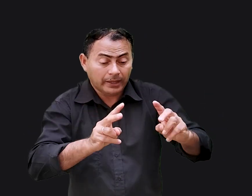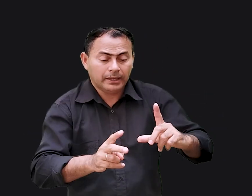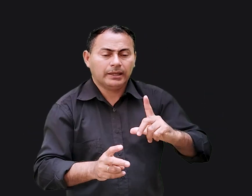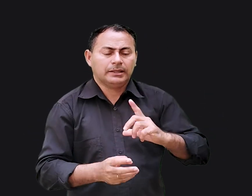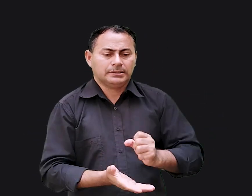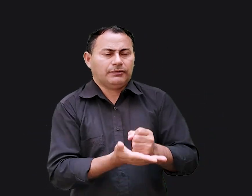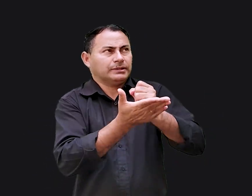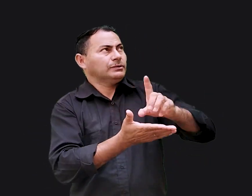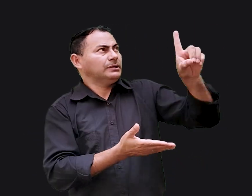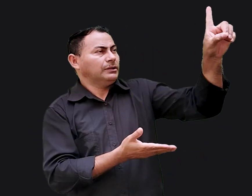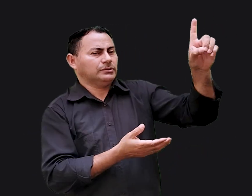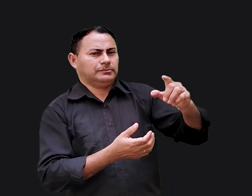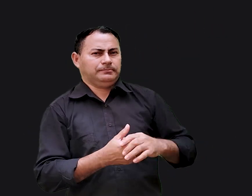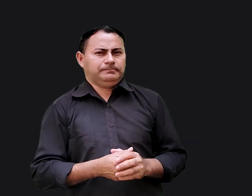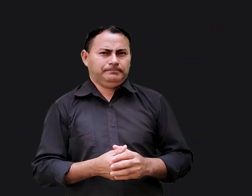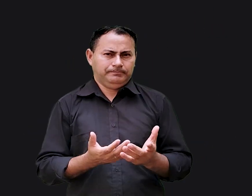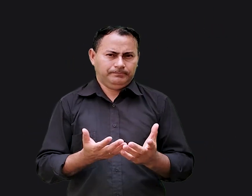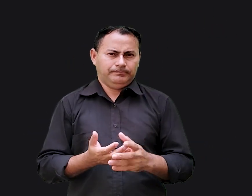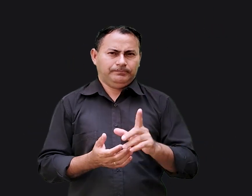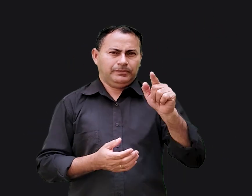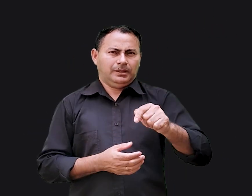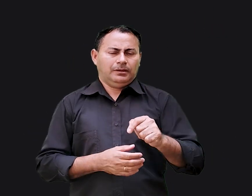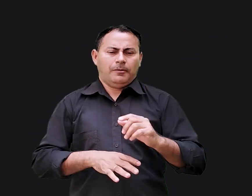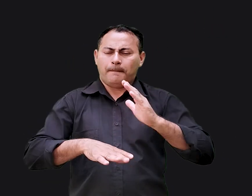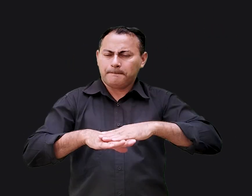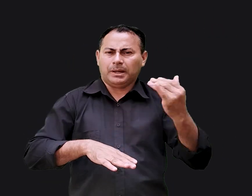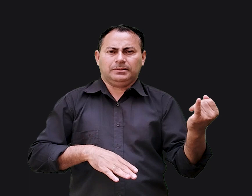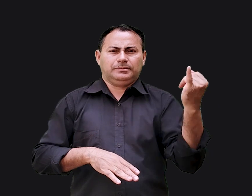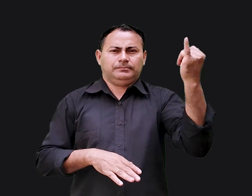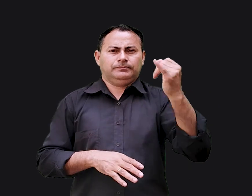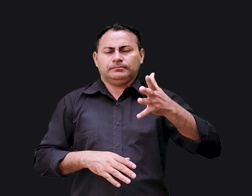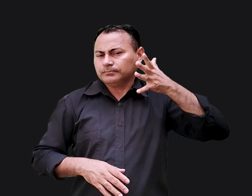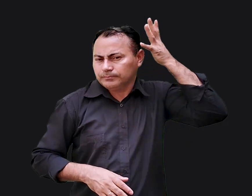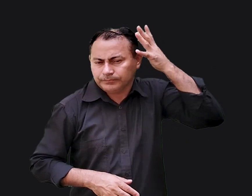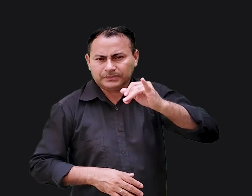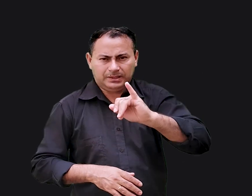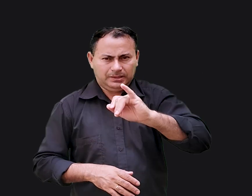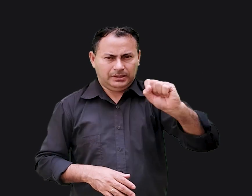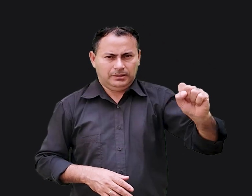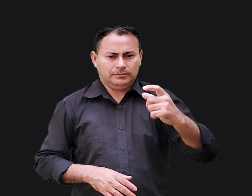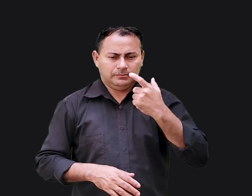salvação de Deus. Este é um dos mais importantes sermões de Isaías.